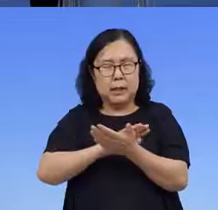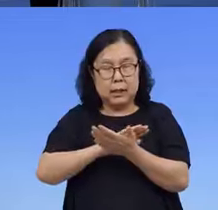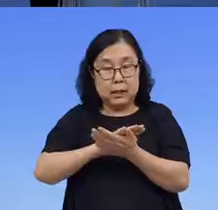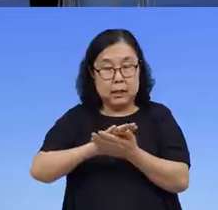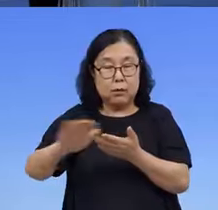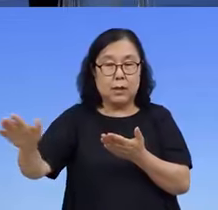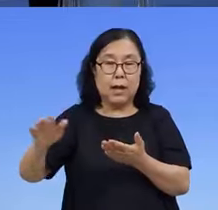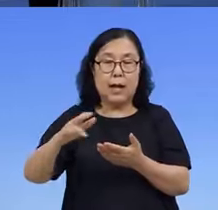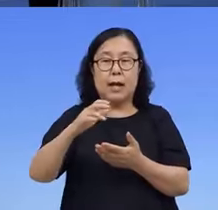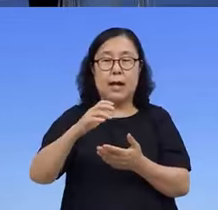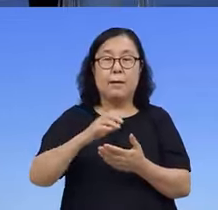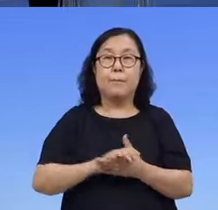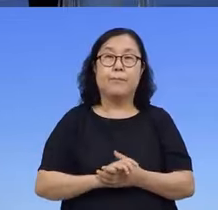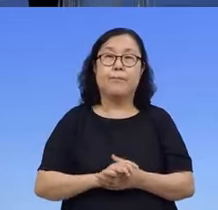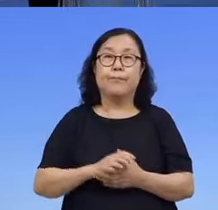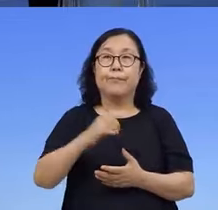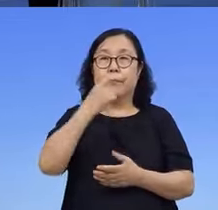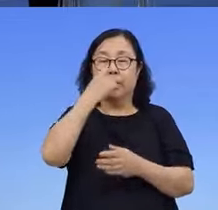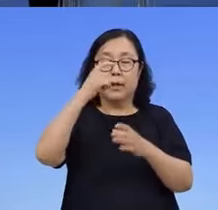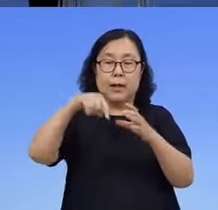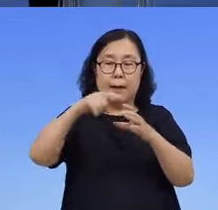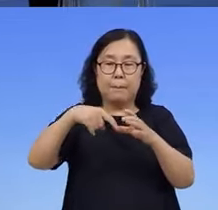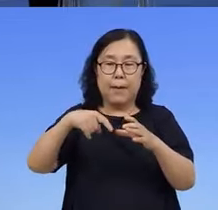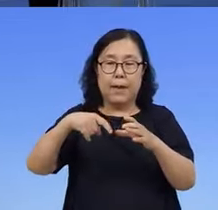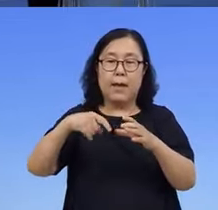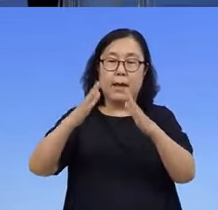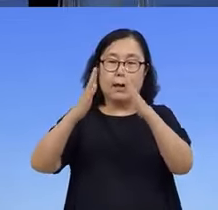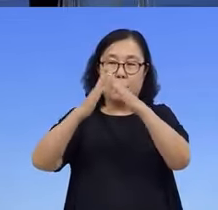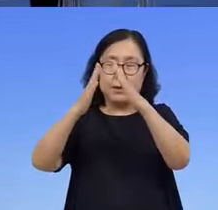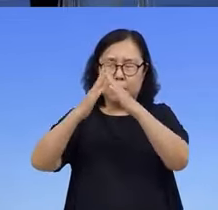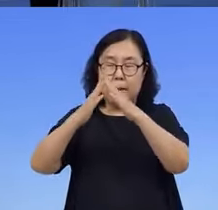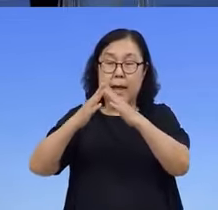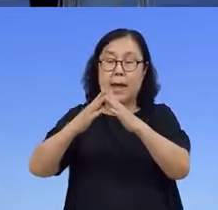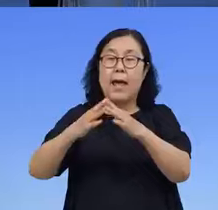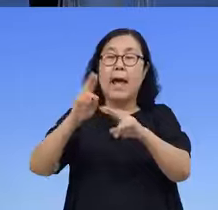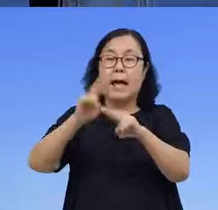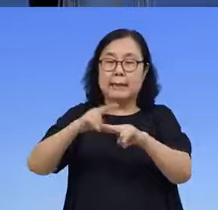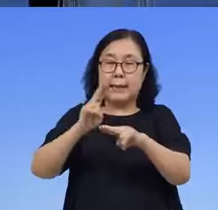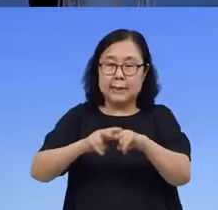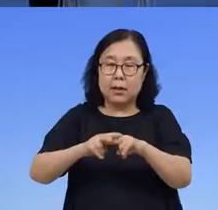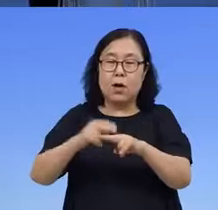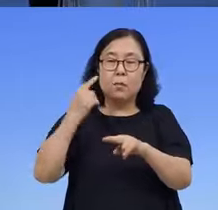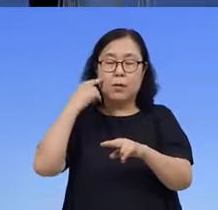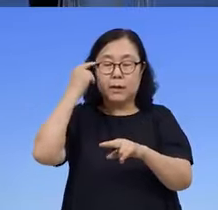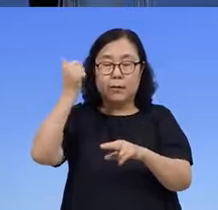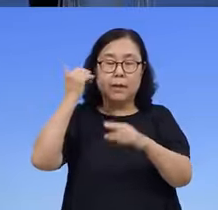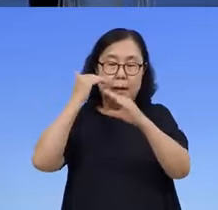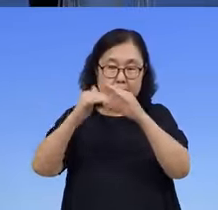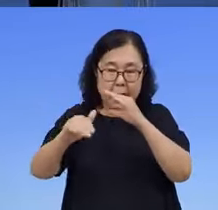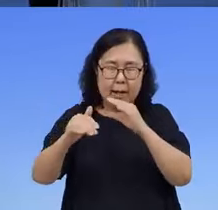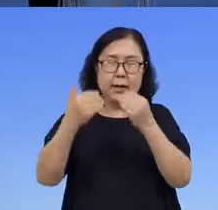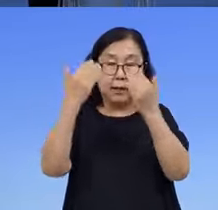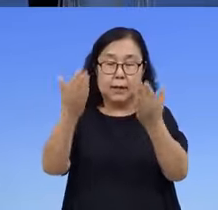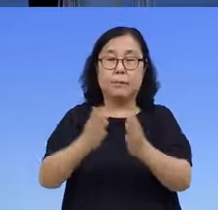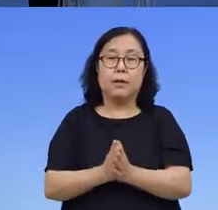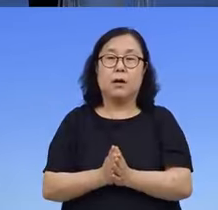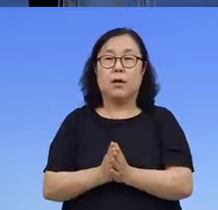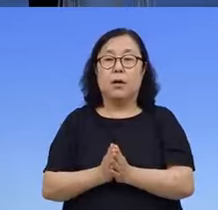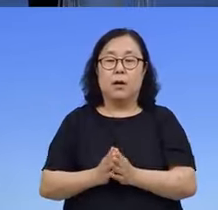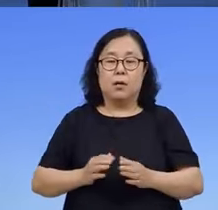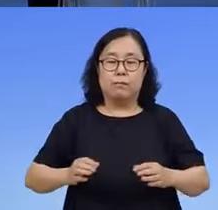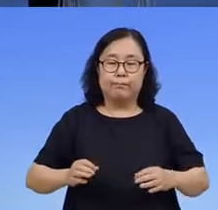카페에 앉아 목사님께 메일을 드리며 이혼 첫날을 마무리해 봅니다. 부정적인 감정에 함몰되지 않도록